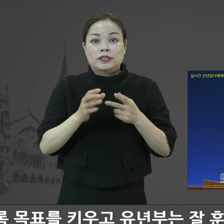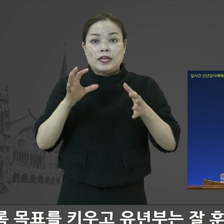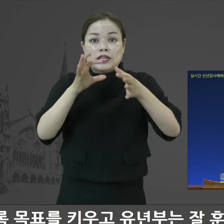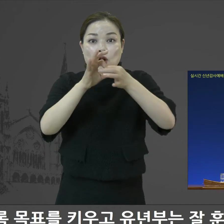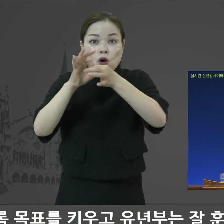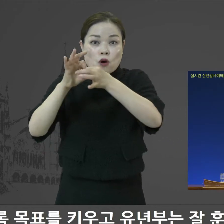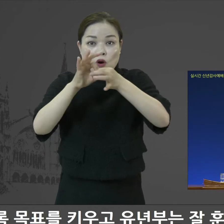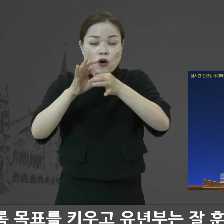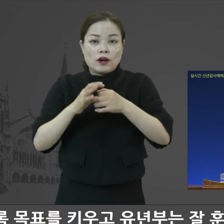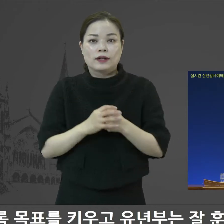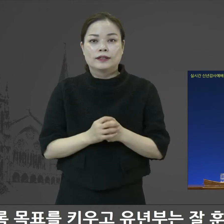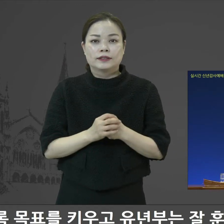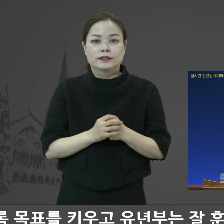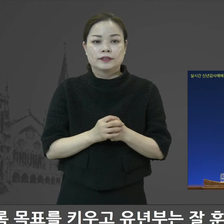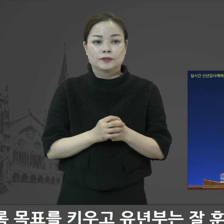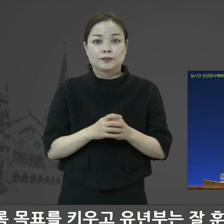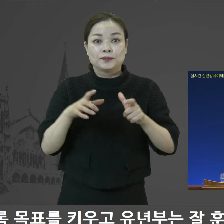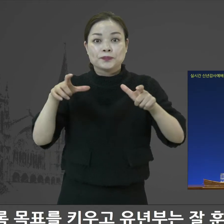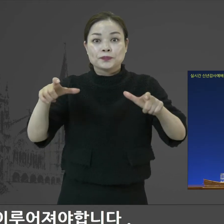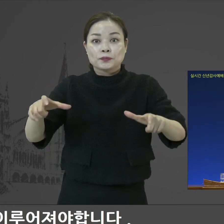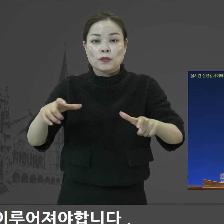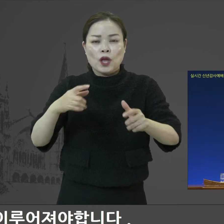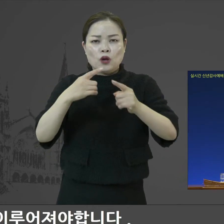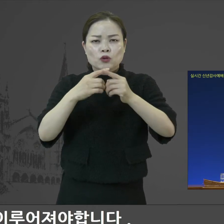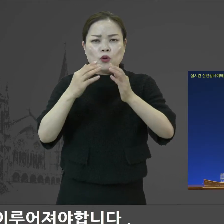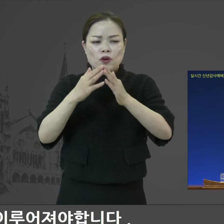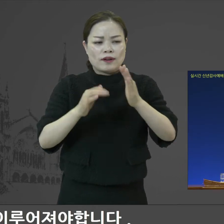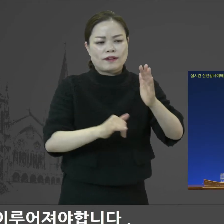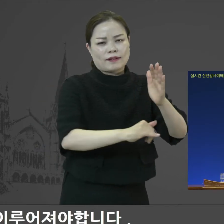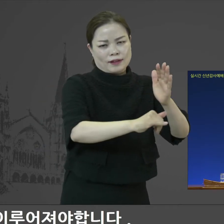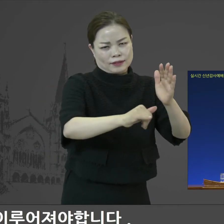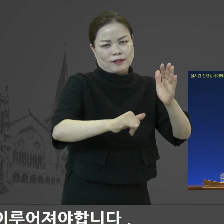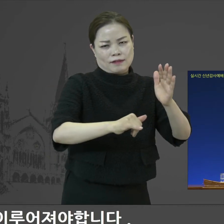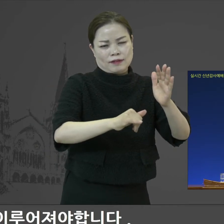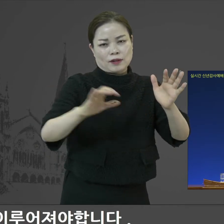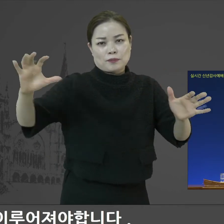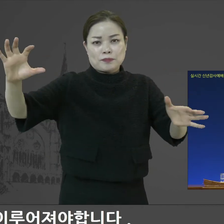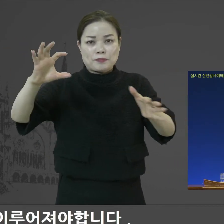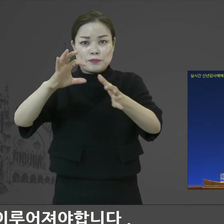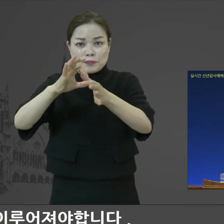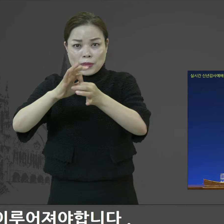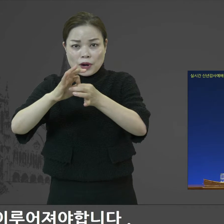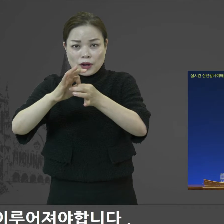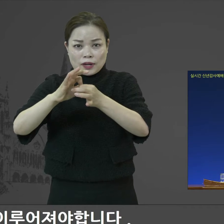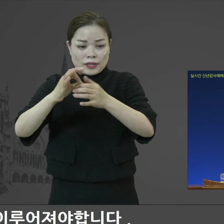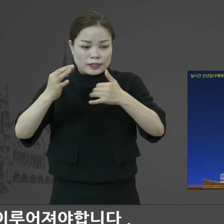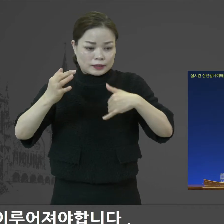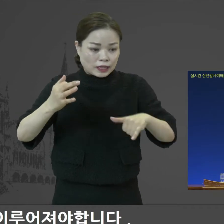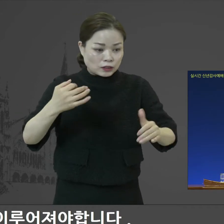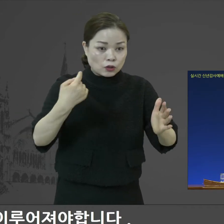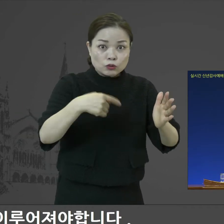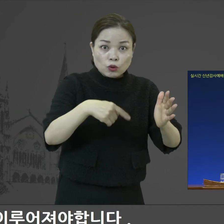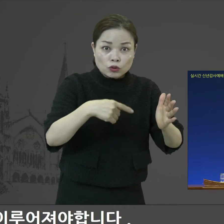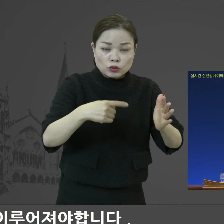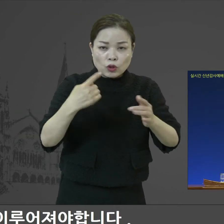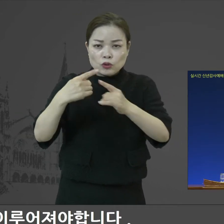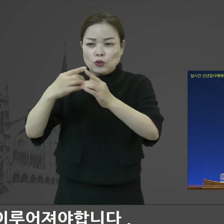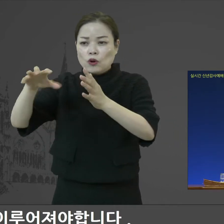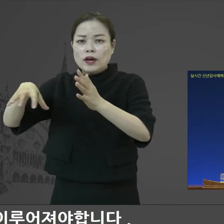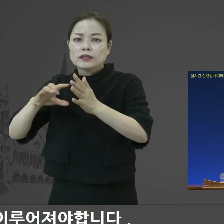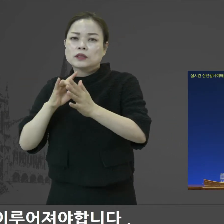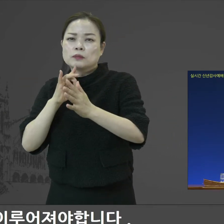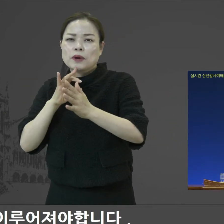이 영역은 교회와 가정이 잘 연결돼야 되죠. 자녀들의 교육이 교회